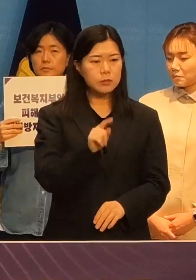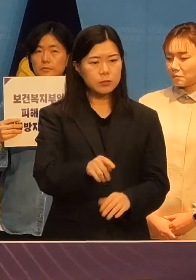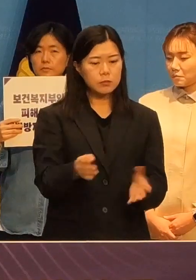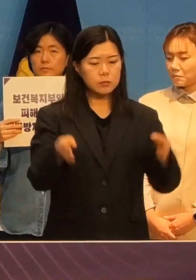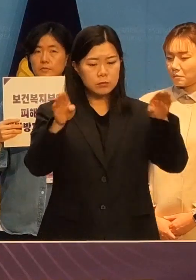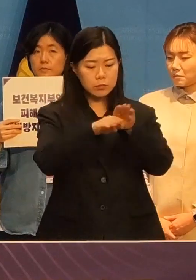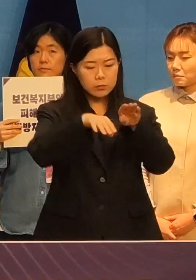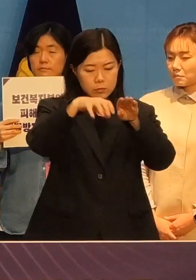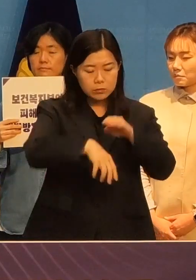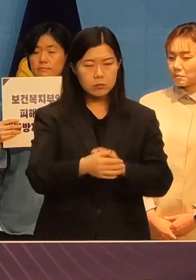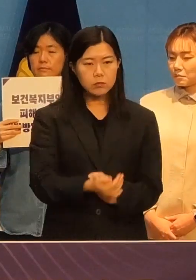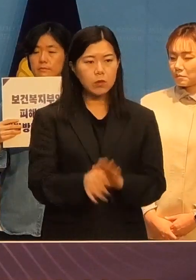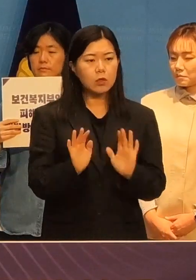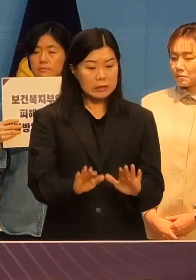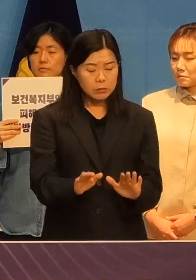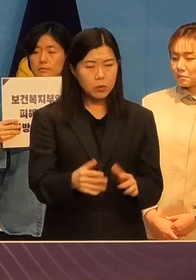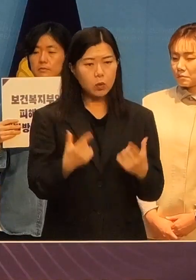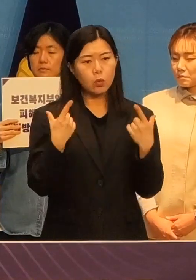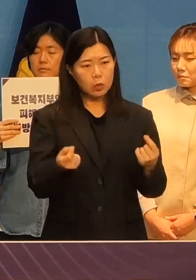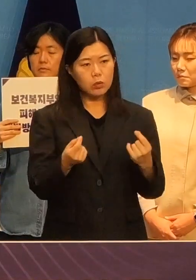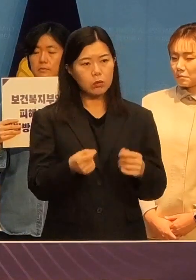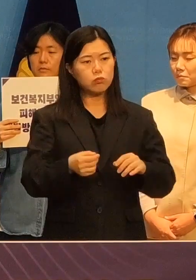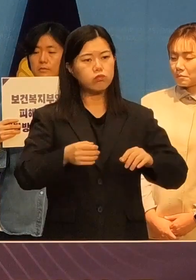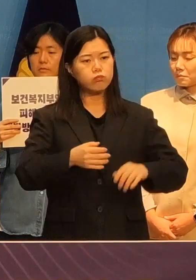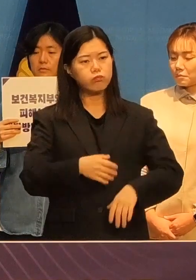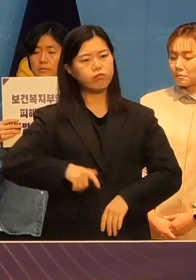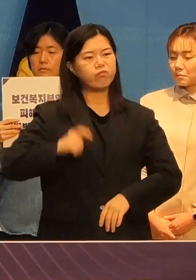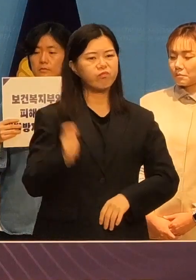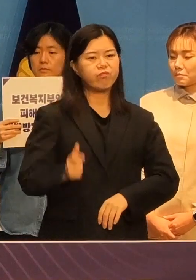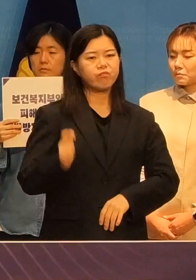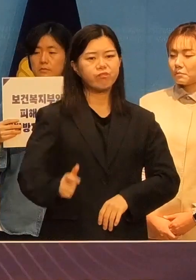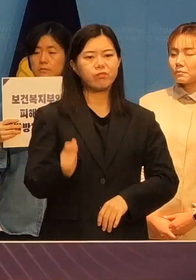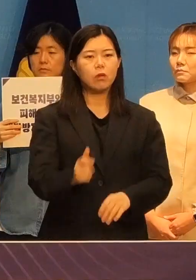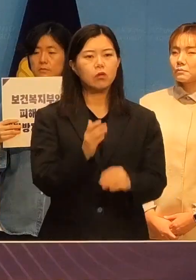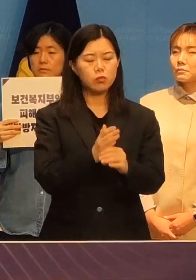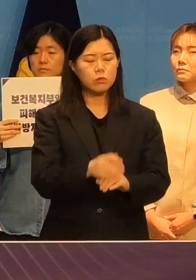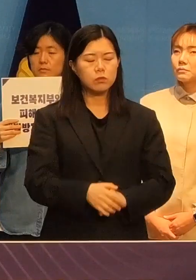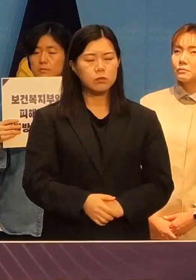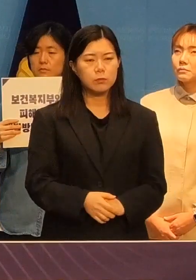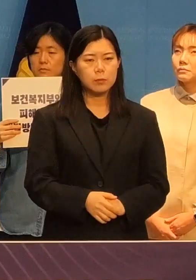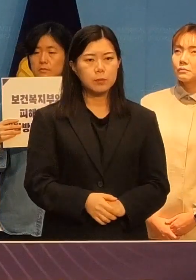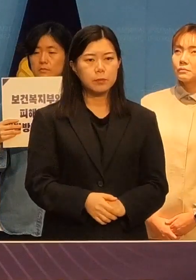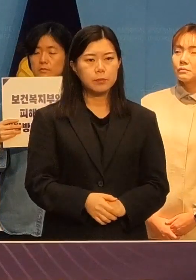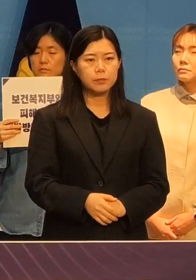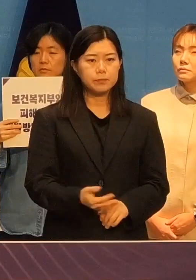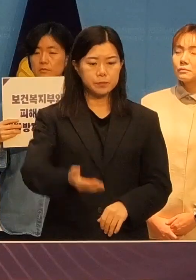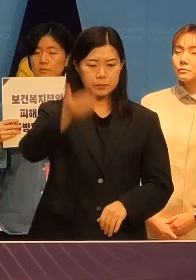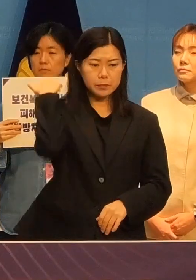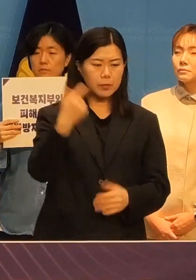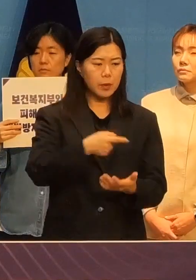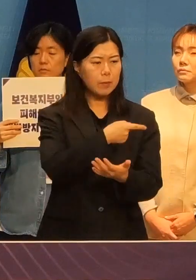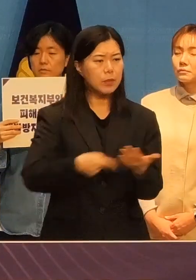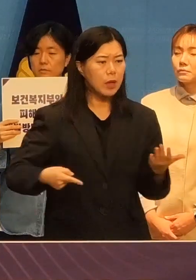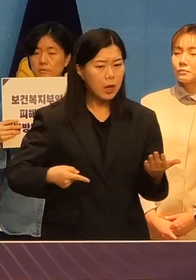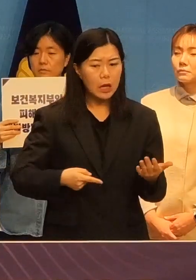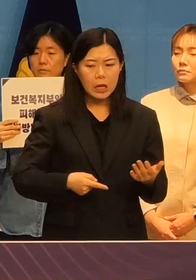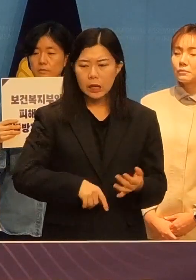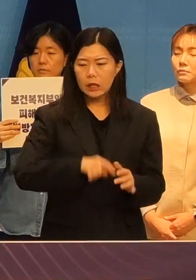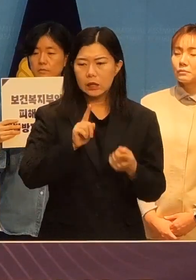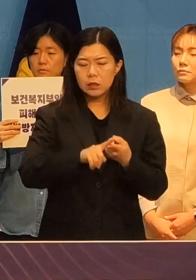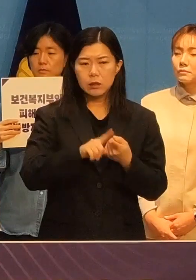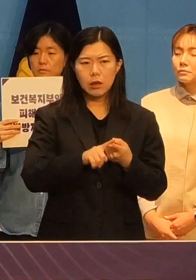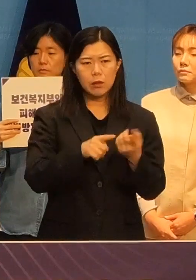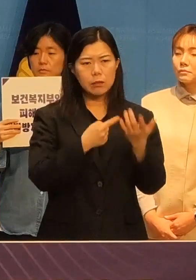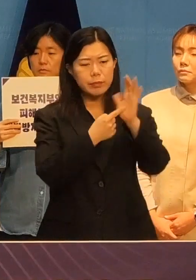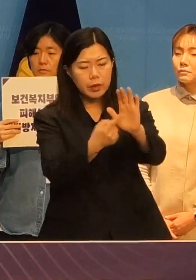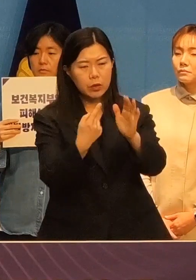거주시설은 현재도 아주 굳건하게 유지되고 있습니다. 당시의 피해 사실을 밝히기